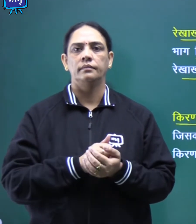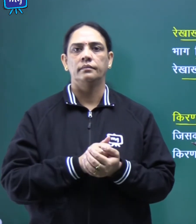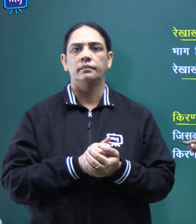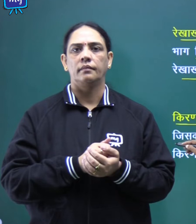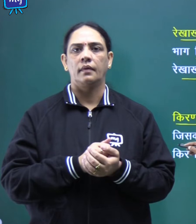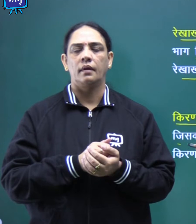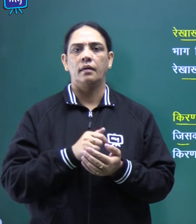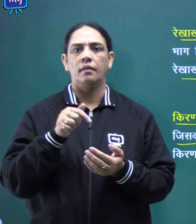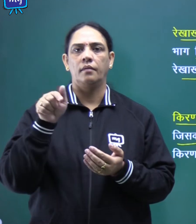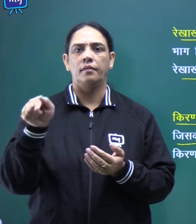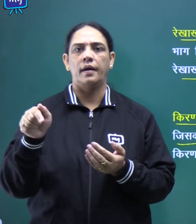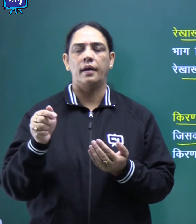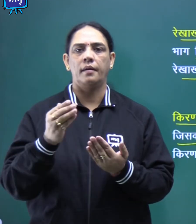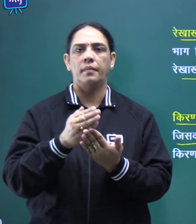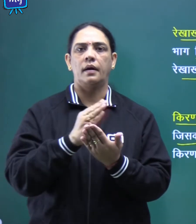वह भाग